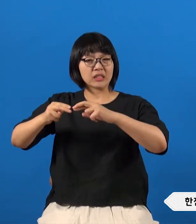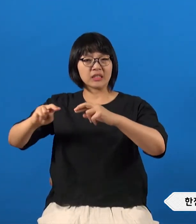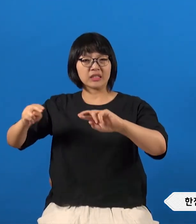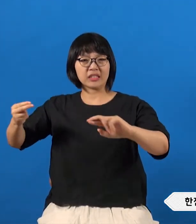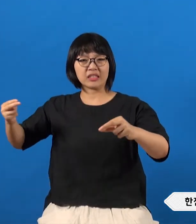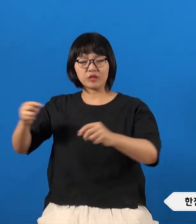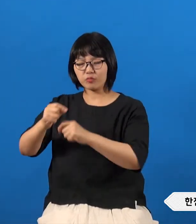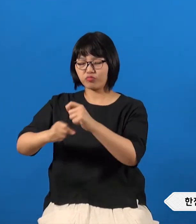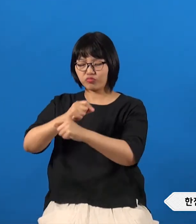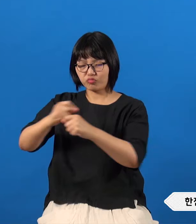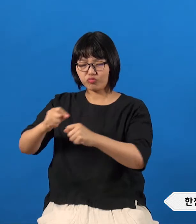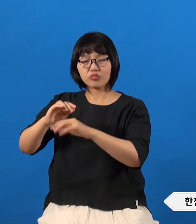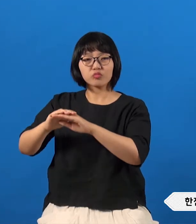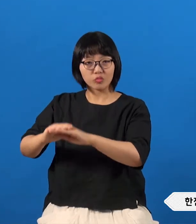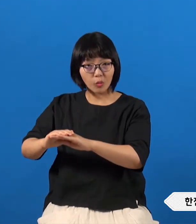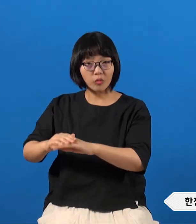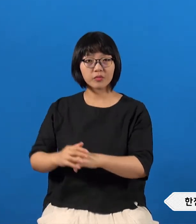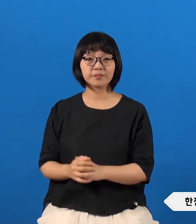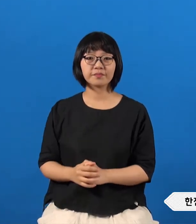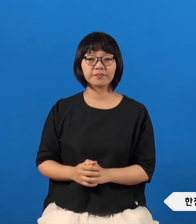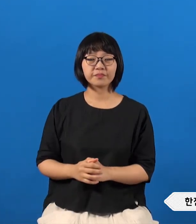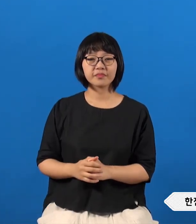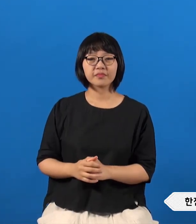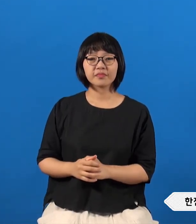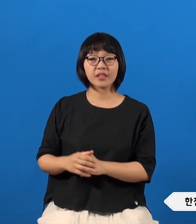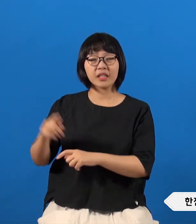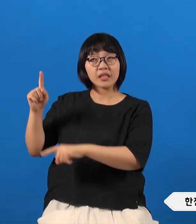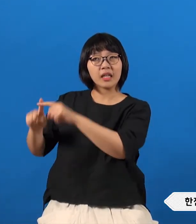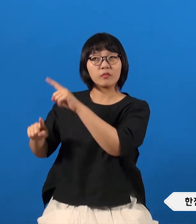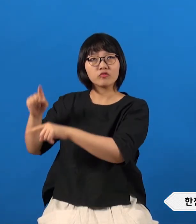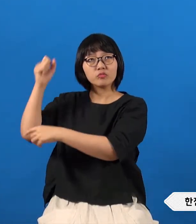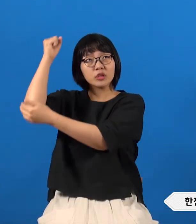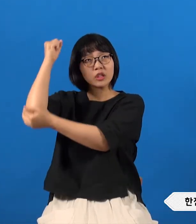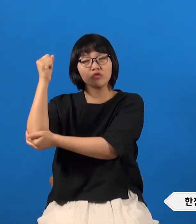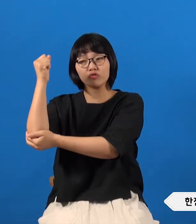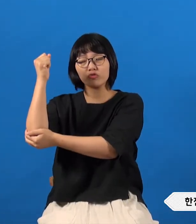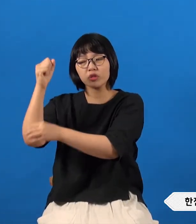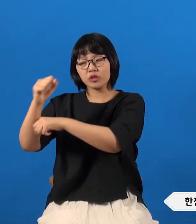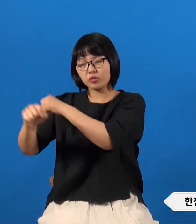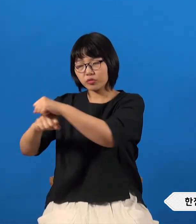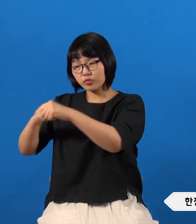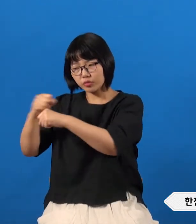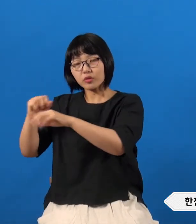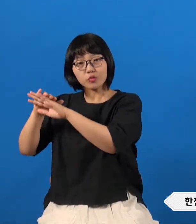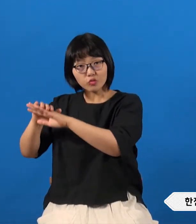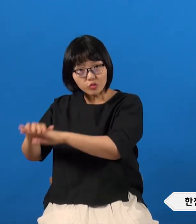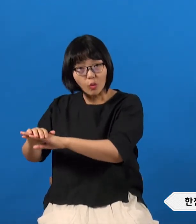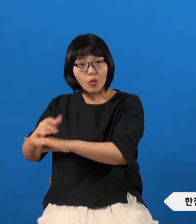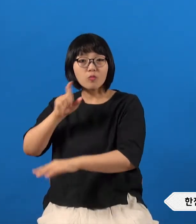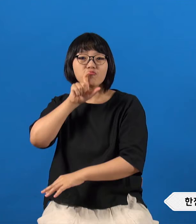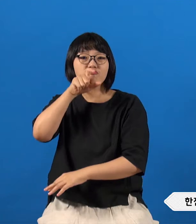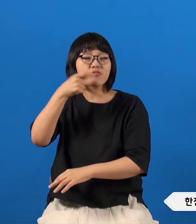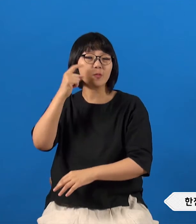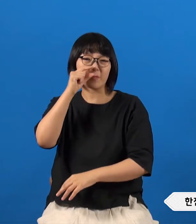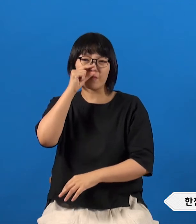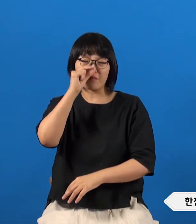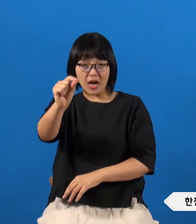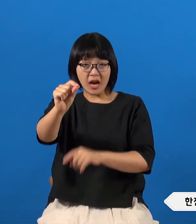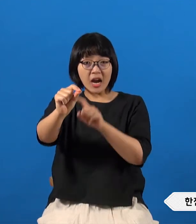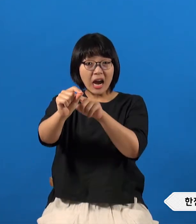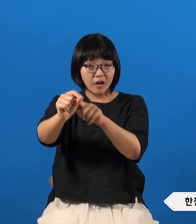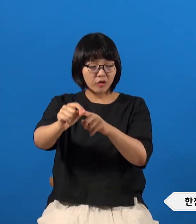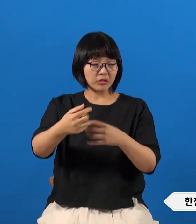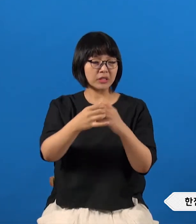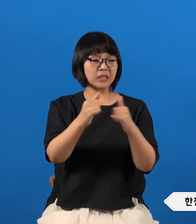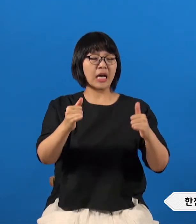이렇게 묶어가지고 그리고 그 줄을 기둥에 매답니다. 그리고는 이 독수리 발톱으로